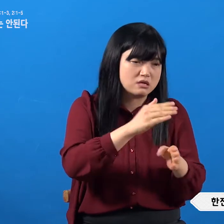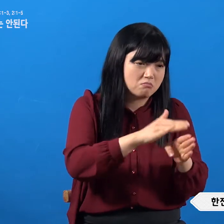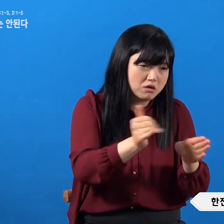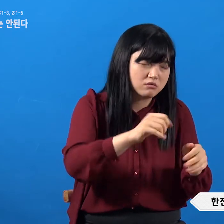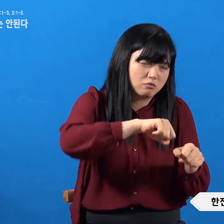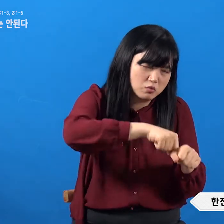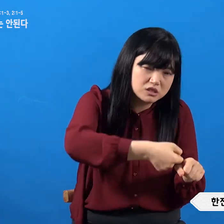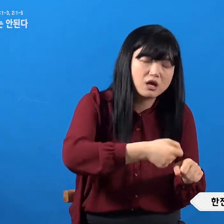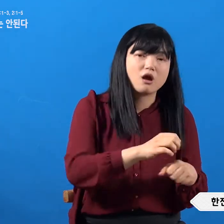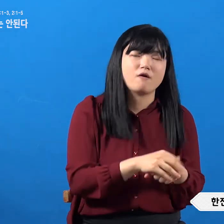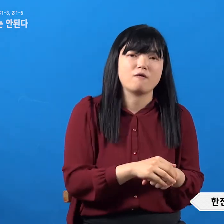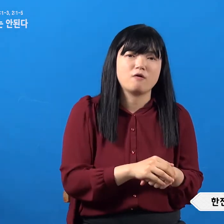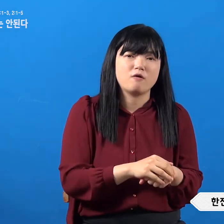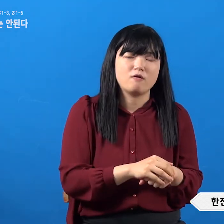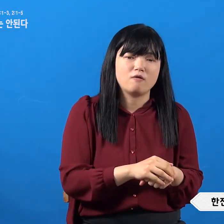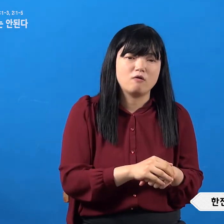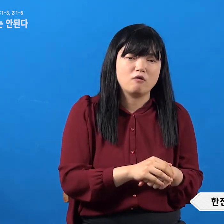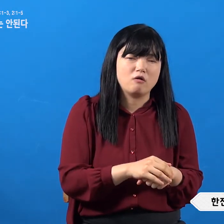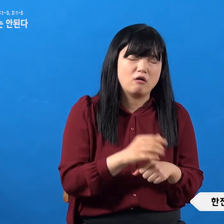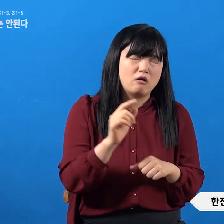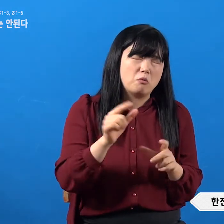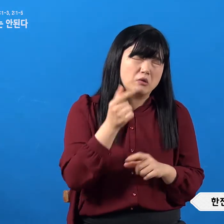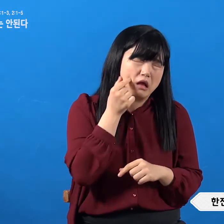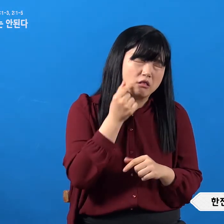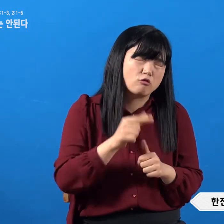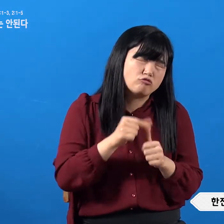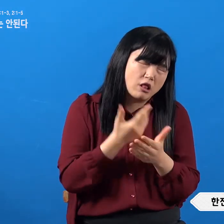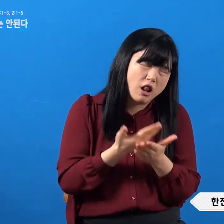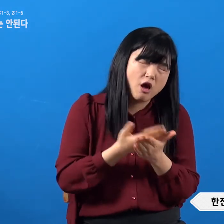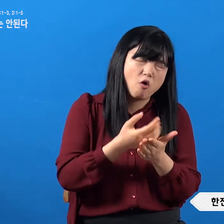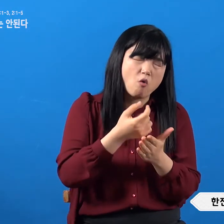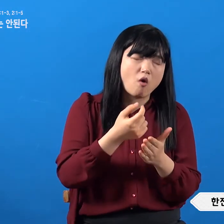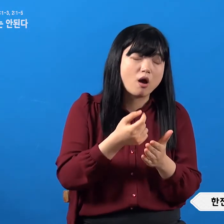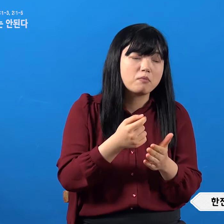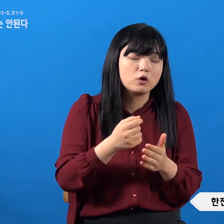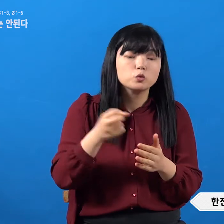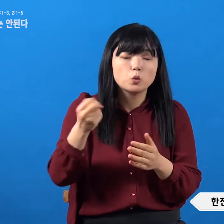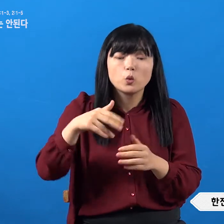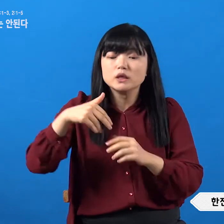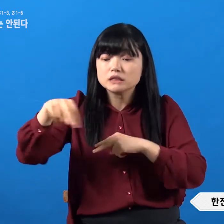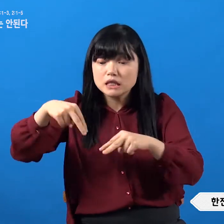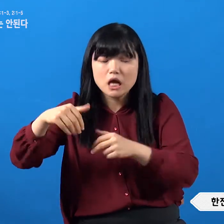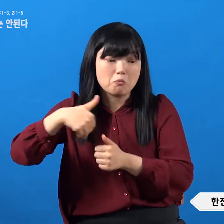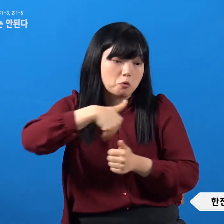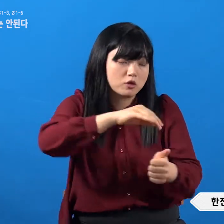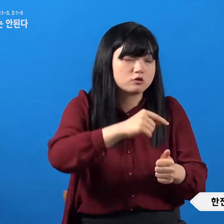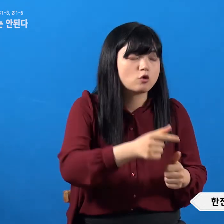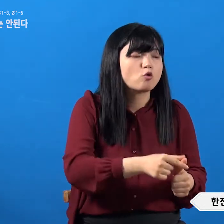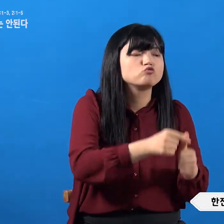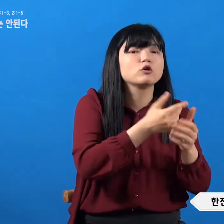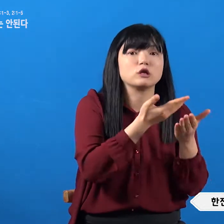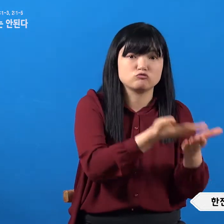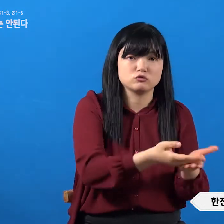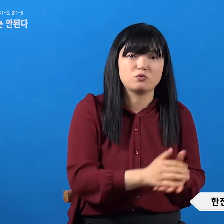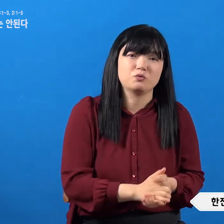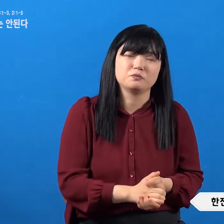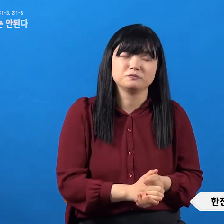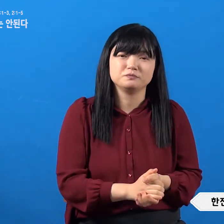징계하고, 그래서 못 살겠다고 울부짖으면 하나님이 또 다른 사사를 보내어서 그들을